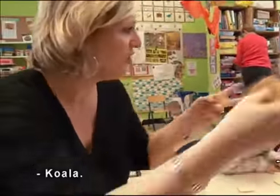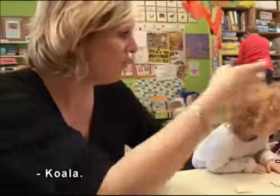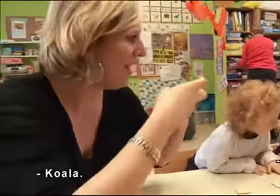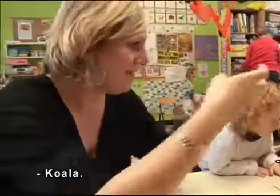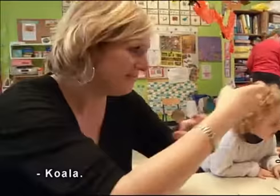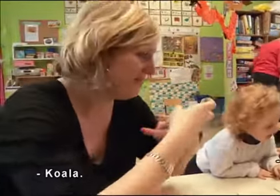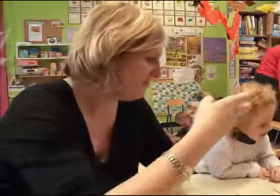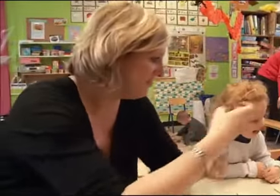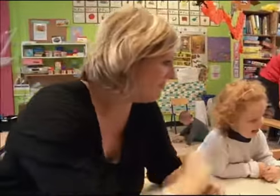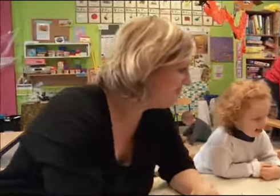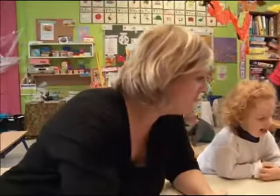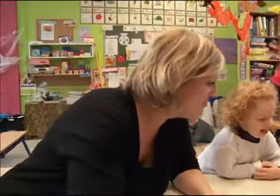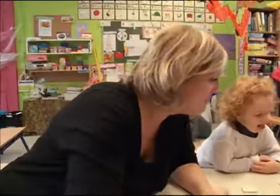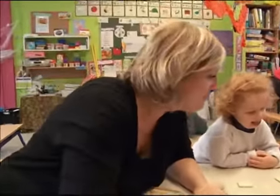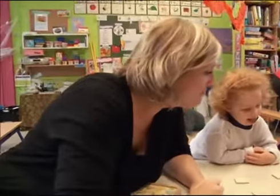Koala.